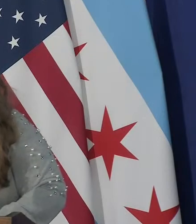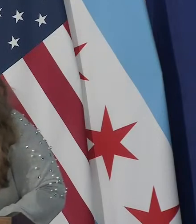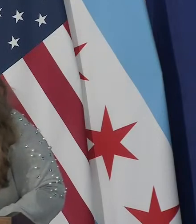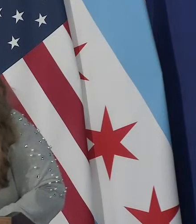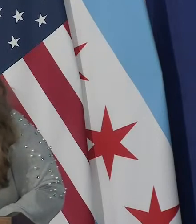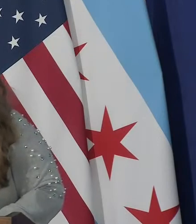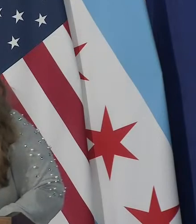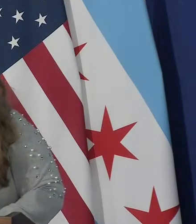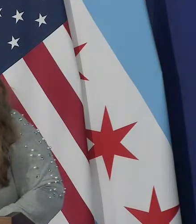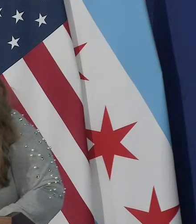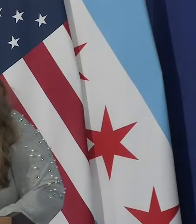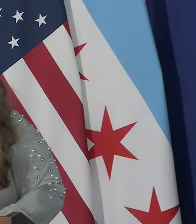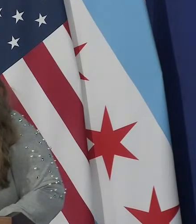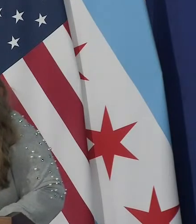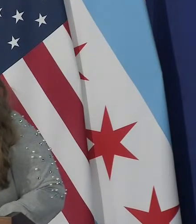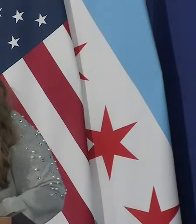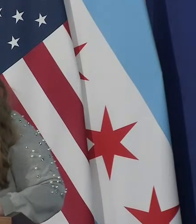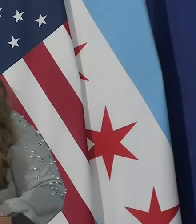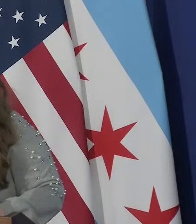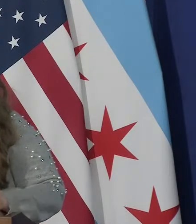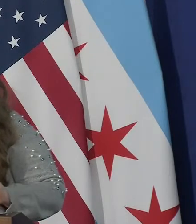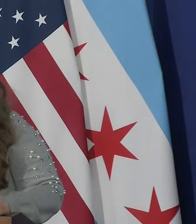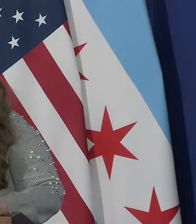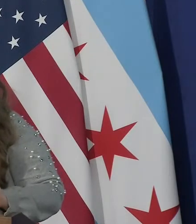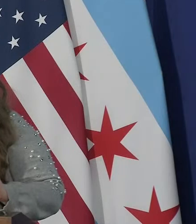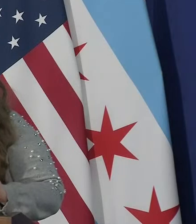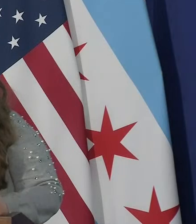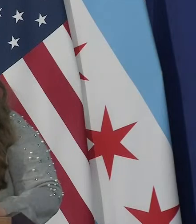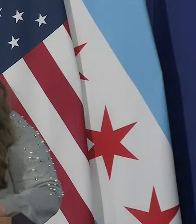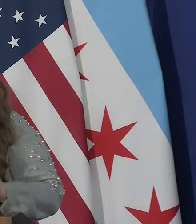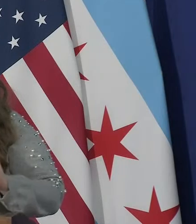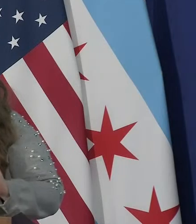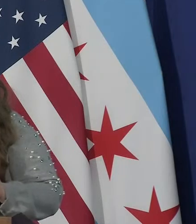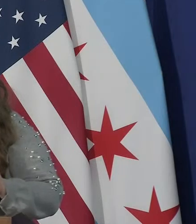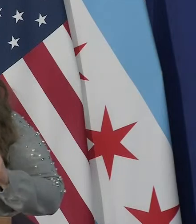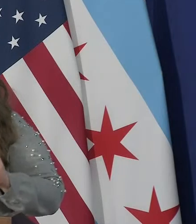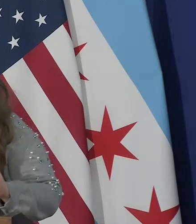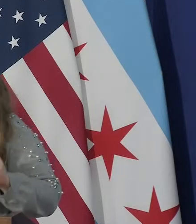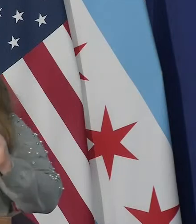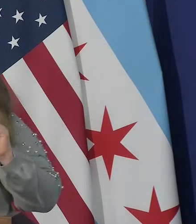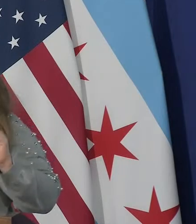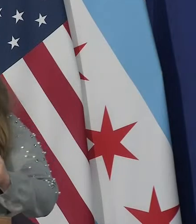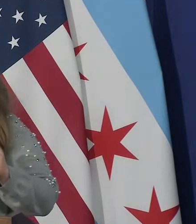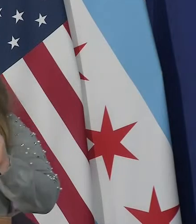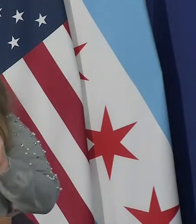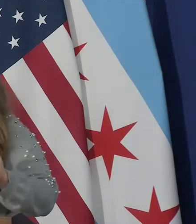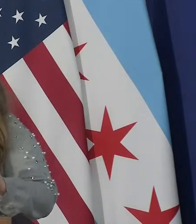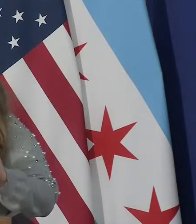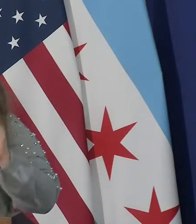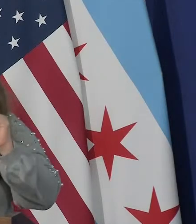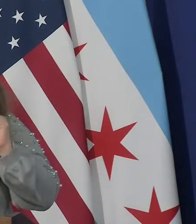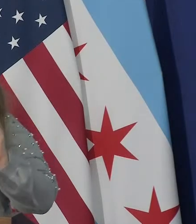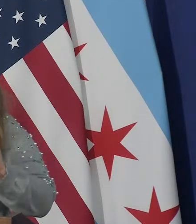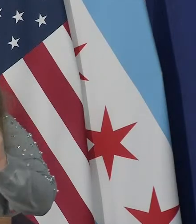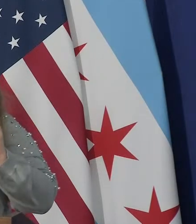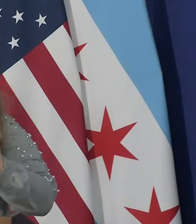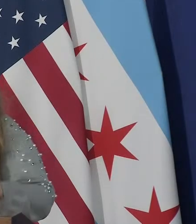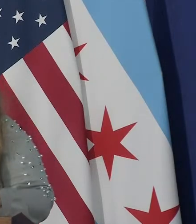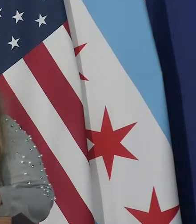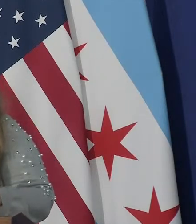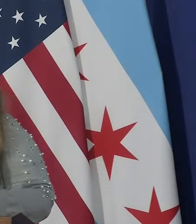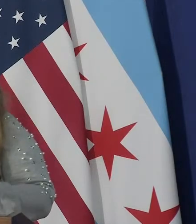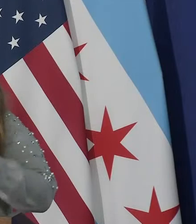la vacunación. Incluso es elegible, puede llevar semanas obtener una cita debido al suministro limitado.